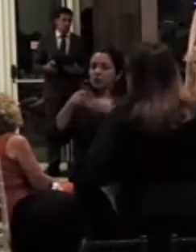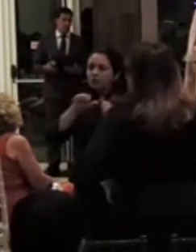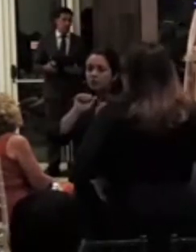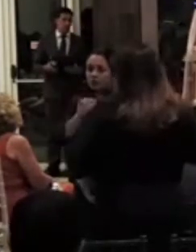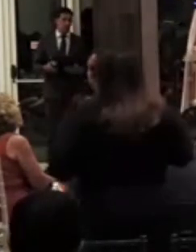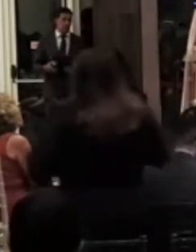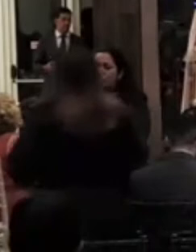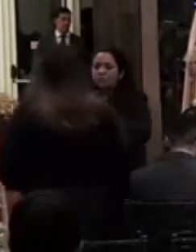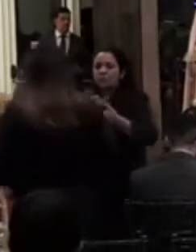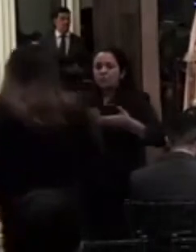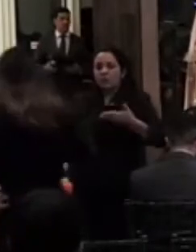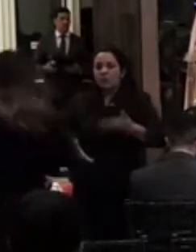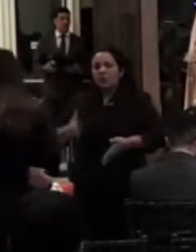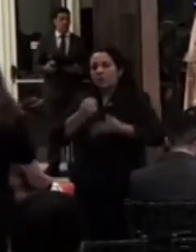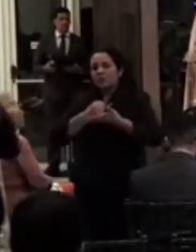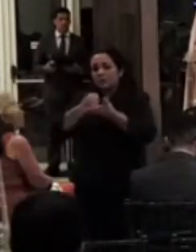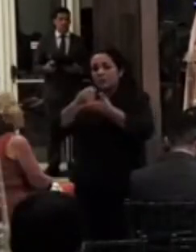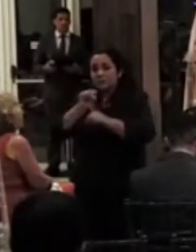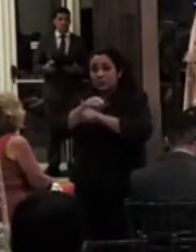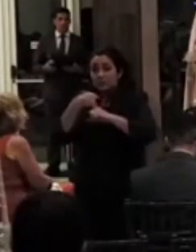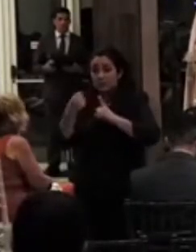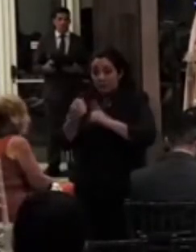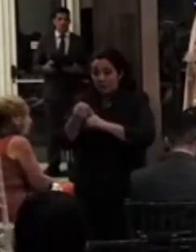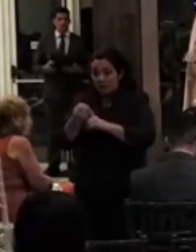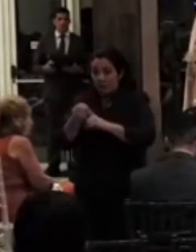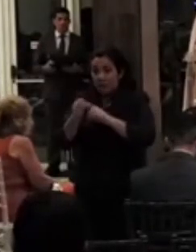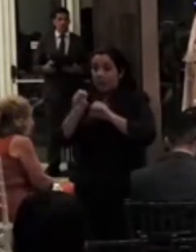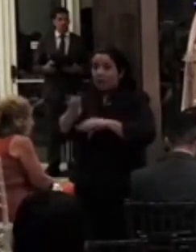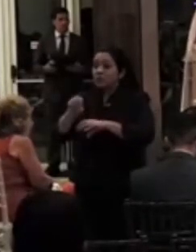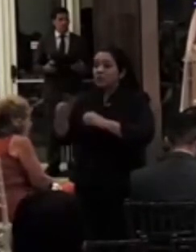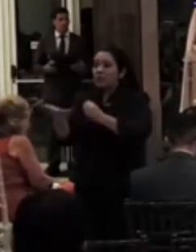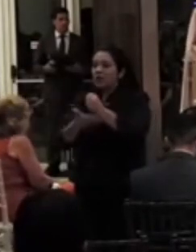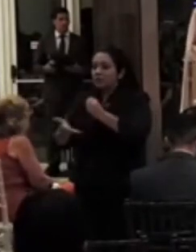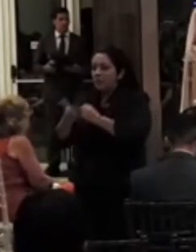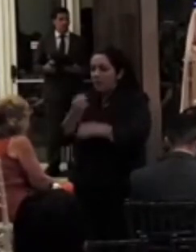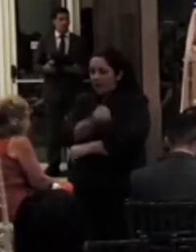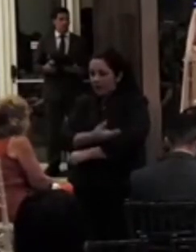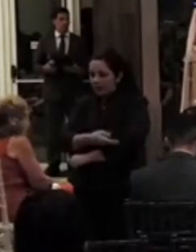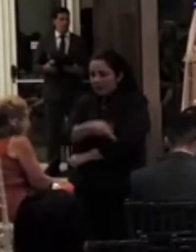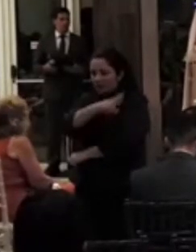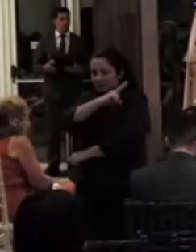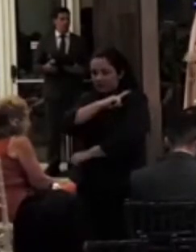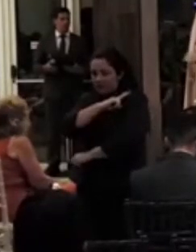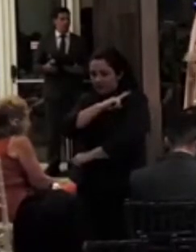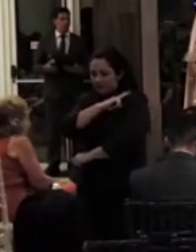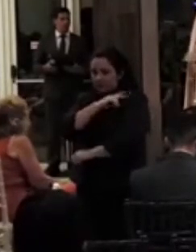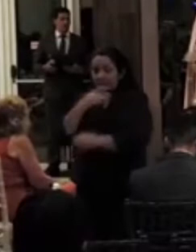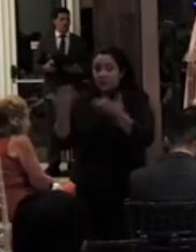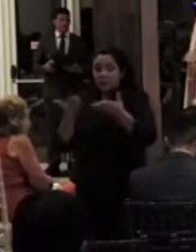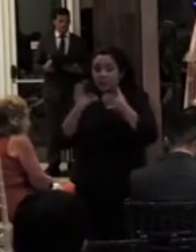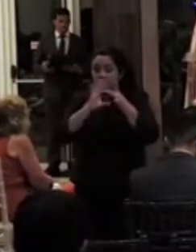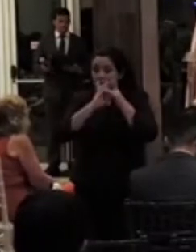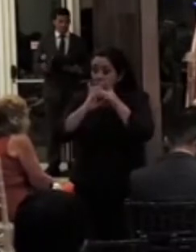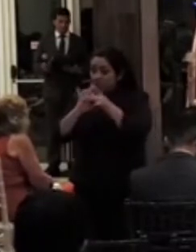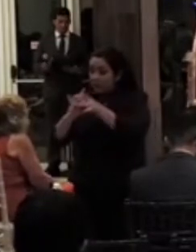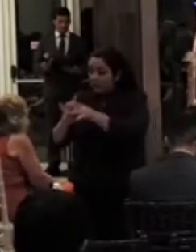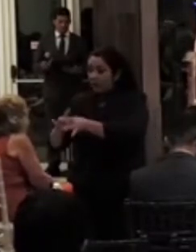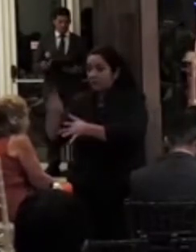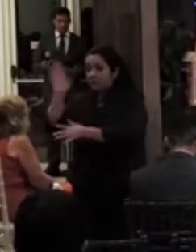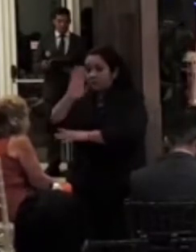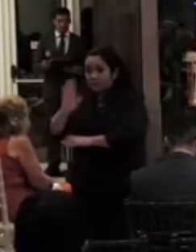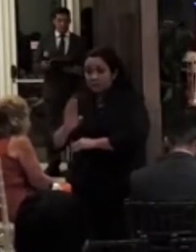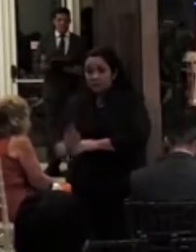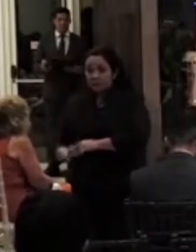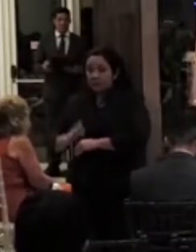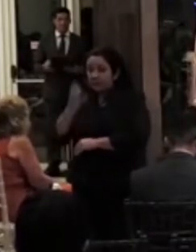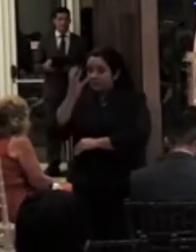redes públicas de educação básica. Diante de um cenário nacional tão grave, de desmonte e precarização